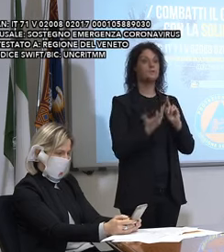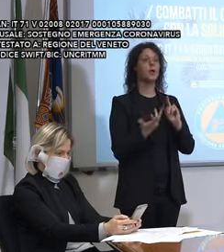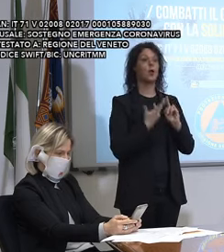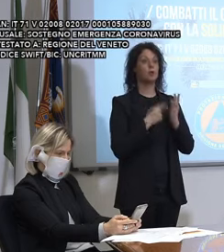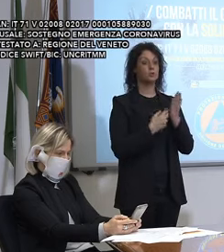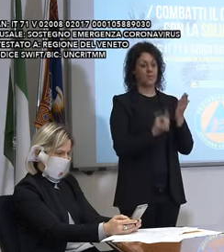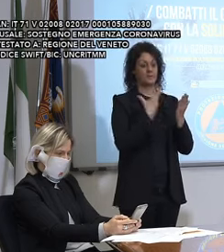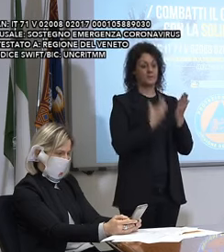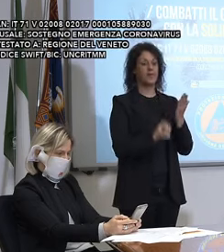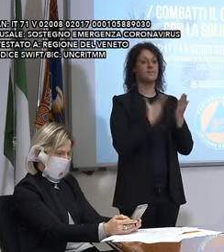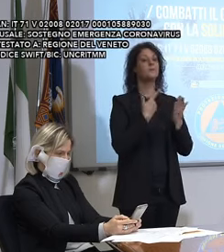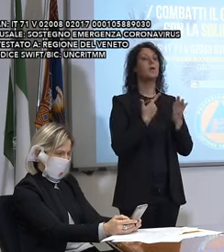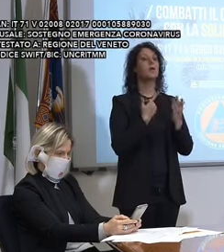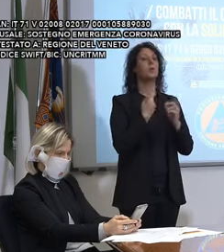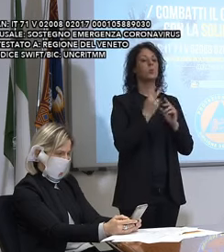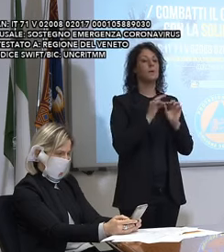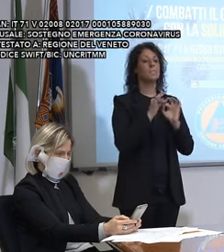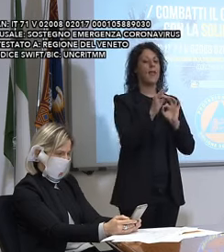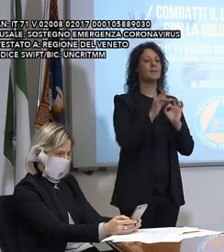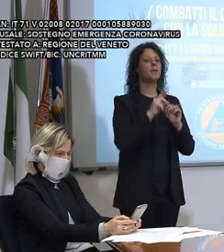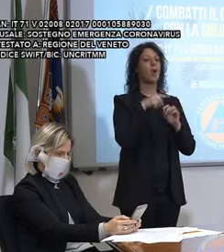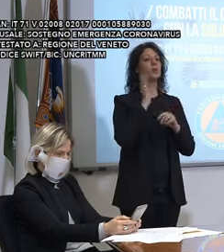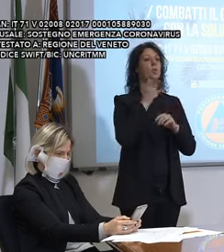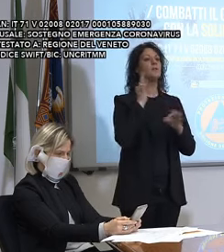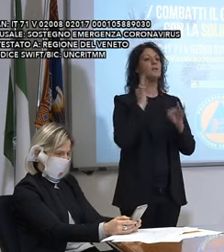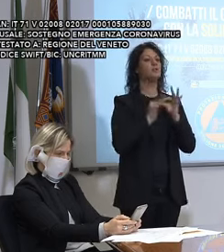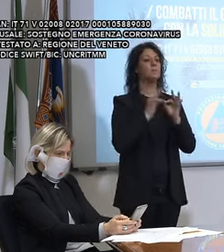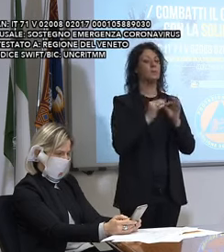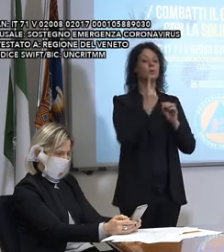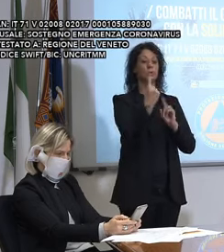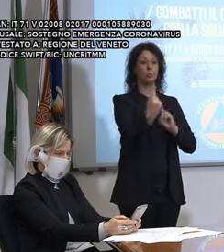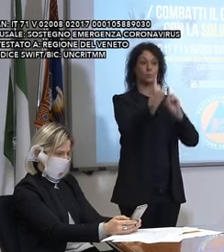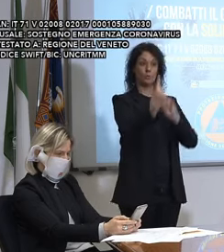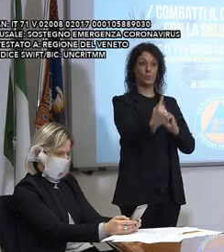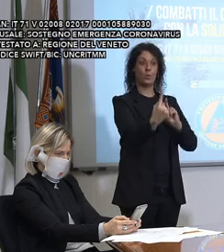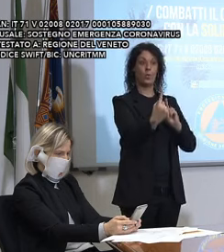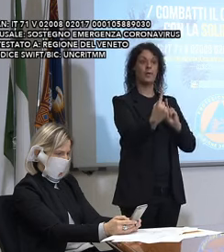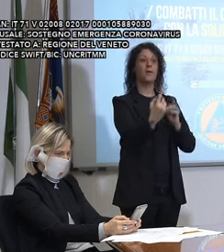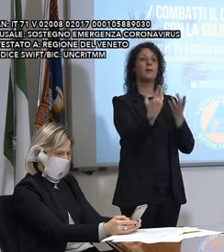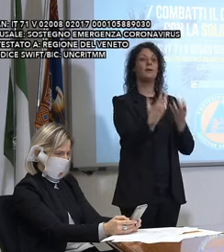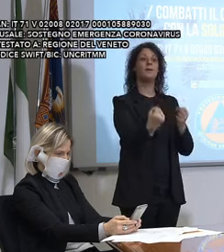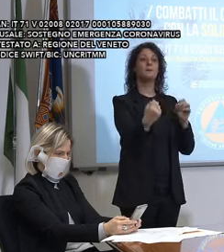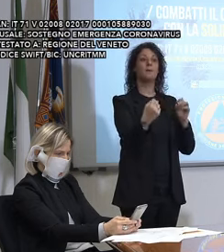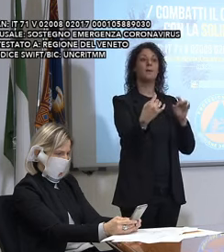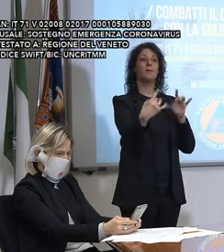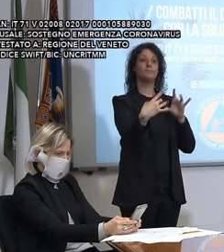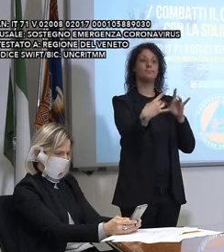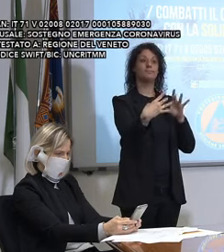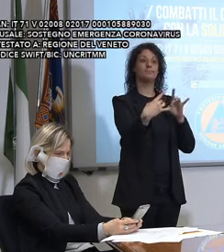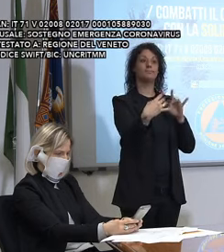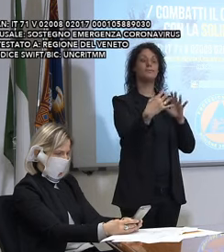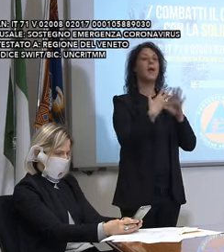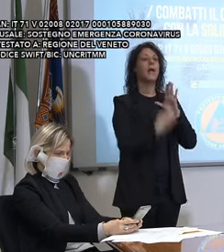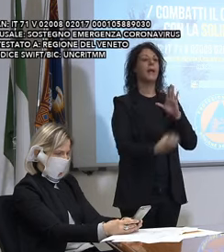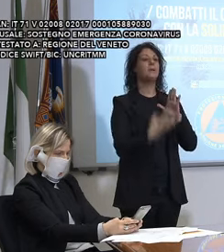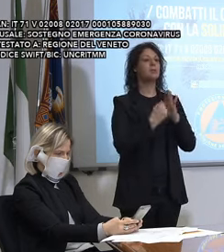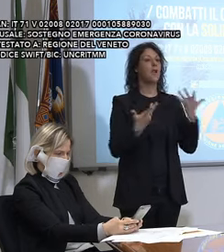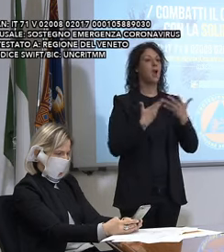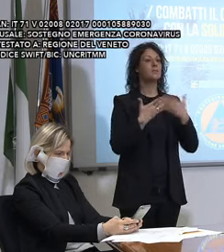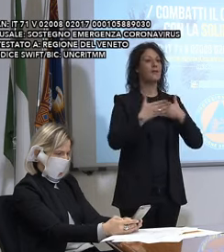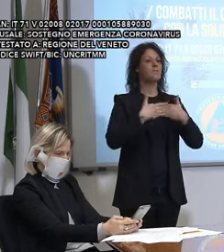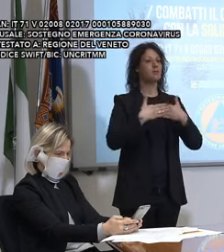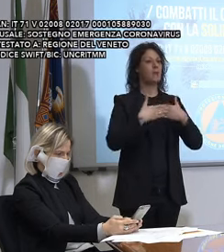un quarto d'ora, i due Bluetooth dialogano tra di loro e si autoregistrano questa vicinanza che hanno avuto. E quindi